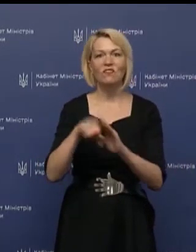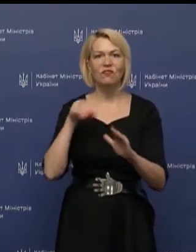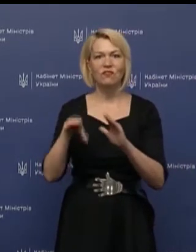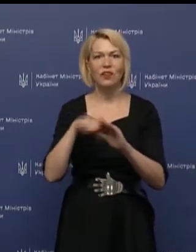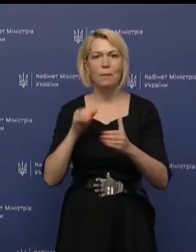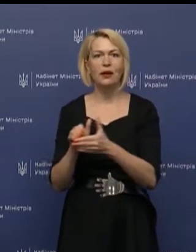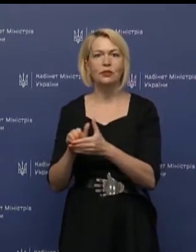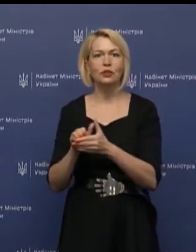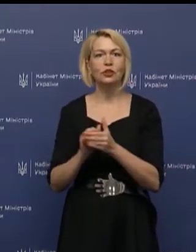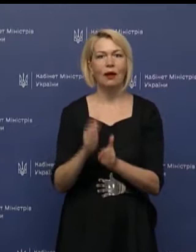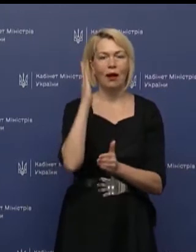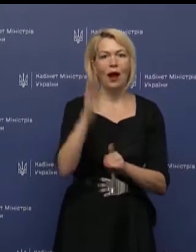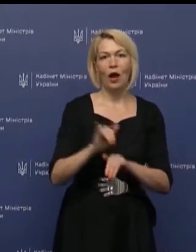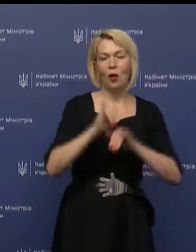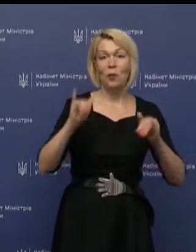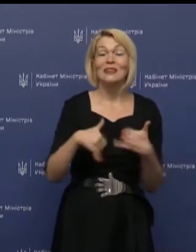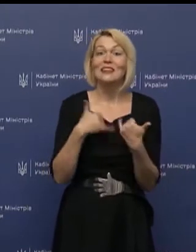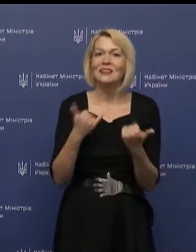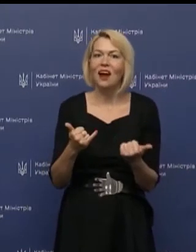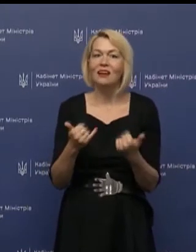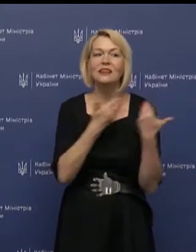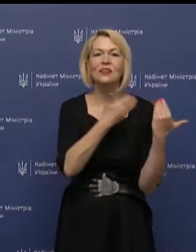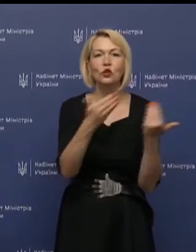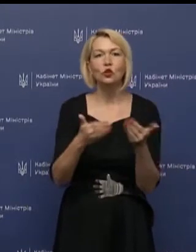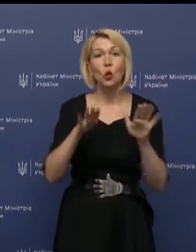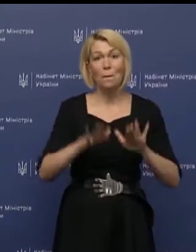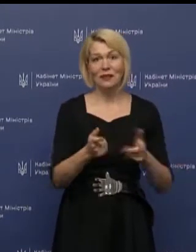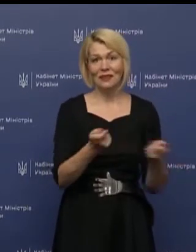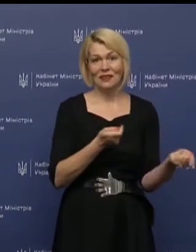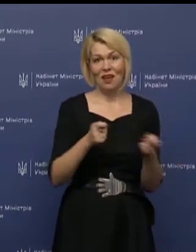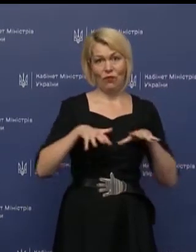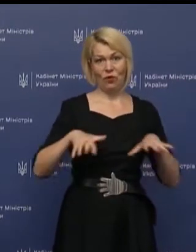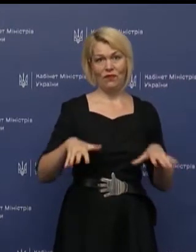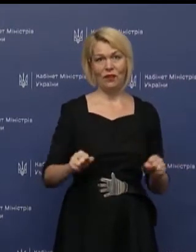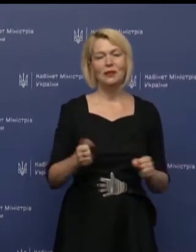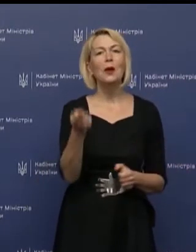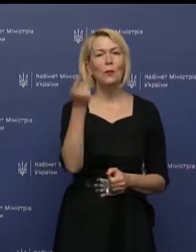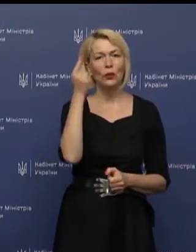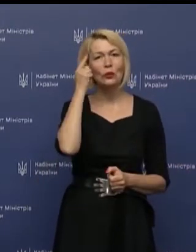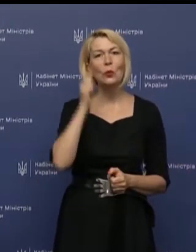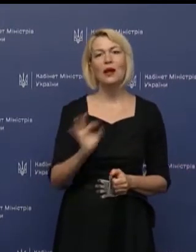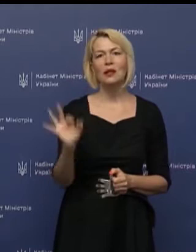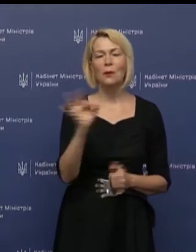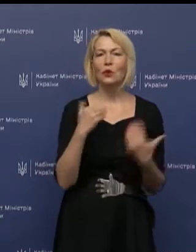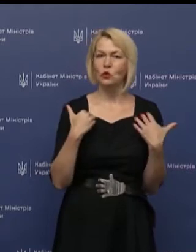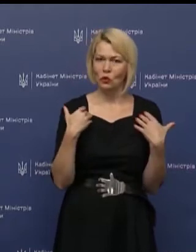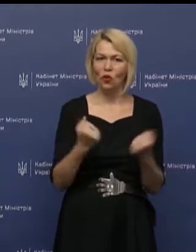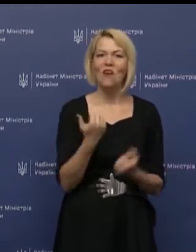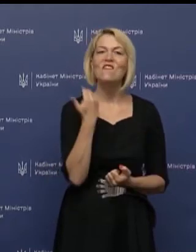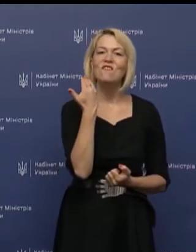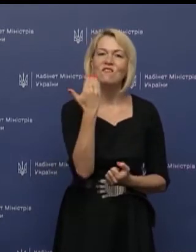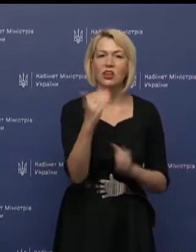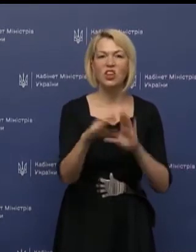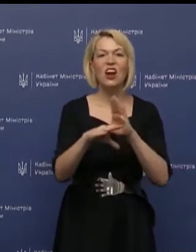кампанії. Але зараз звертаюся, в тому числі, до місцевої влади. Подумайте про здоров'я